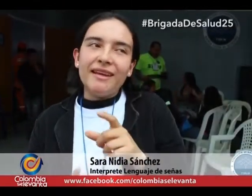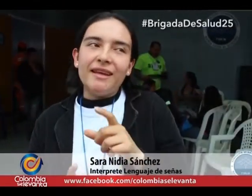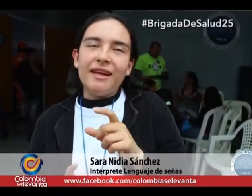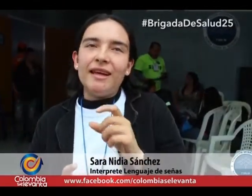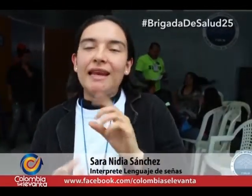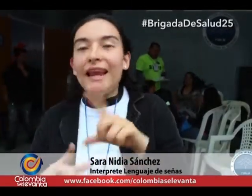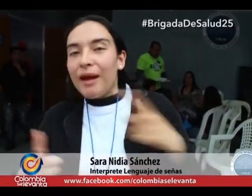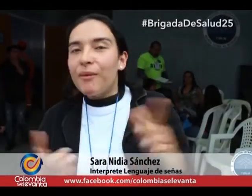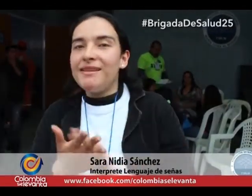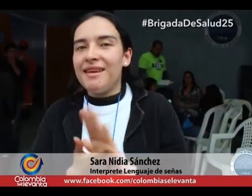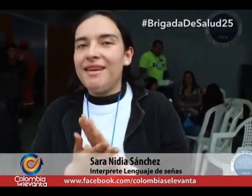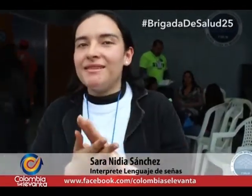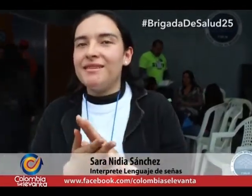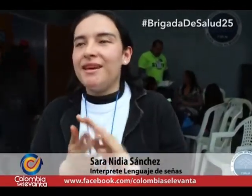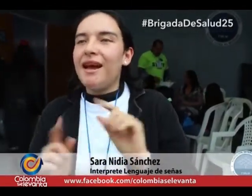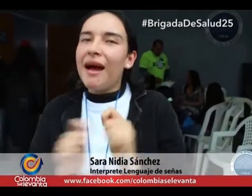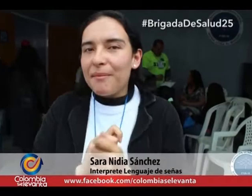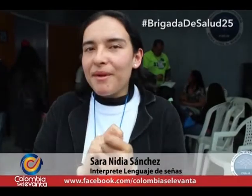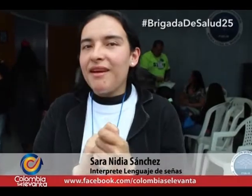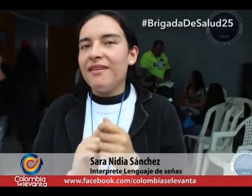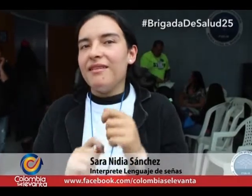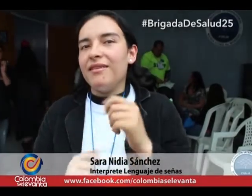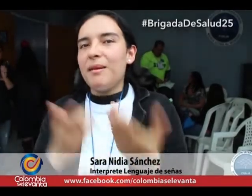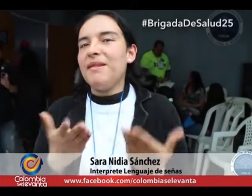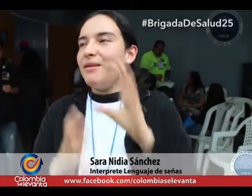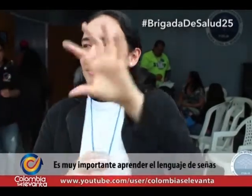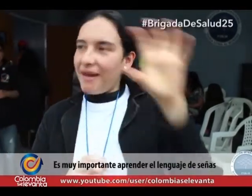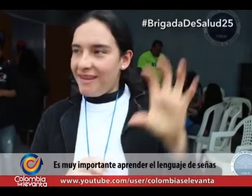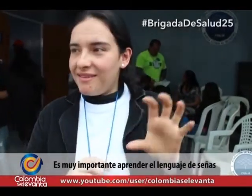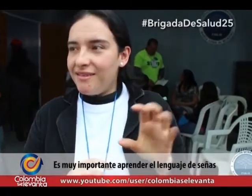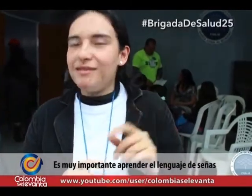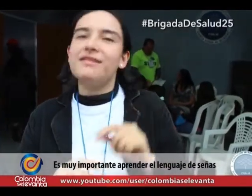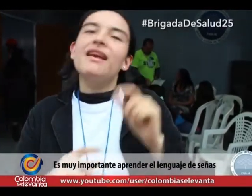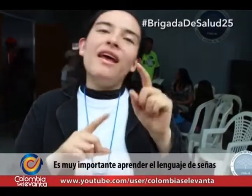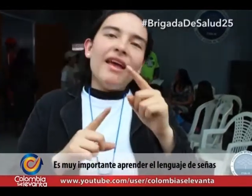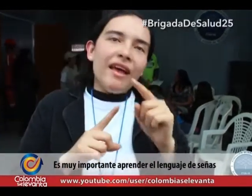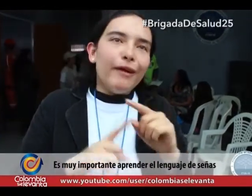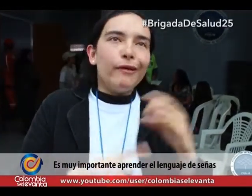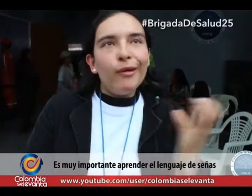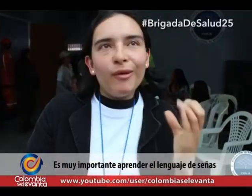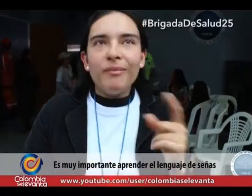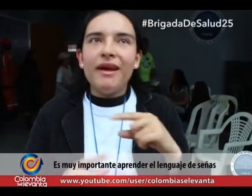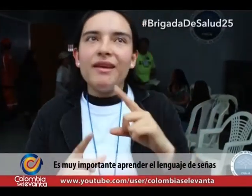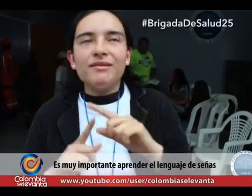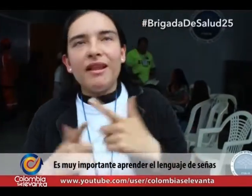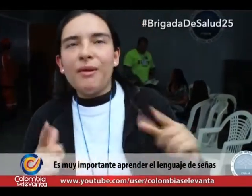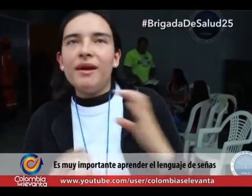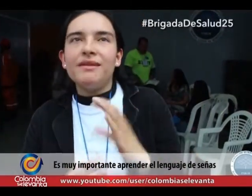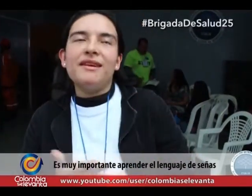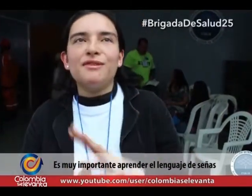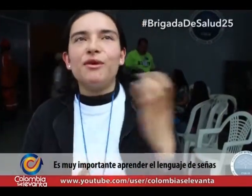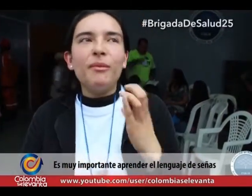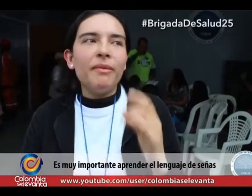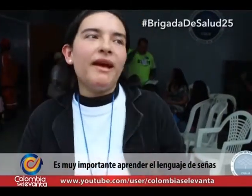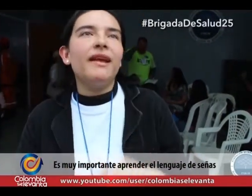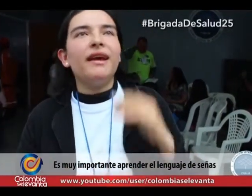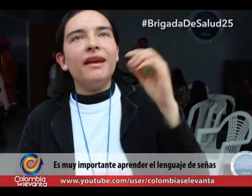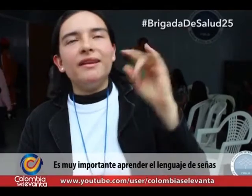la lengua de señas cambia dependiendo del país. Entonces, en Colombia es una lengua de señas colombiana, en